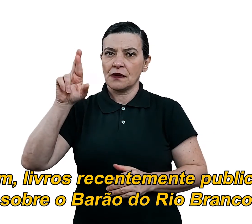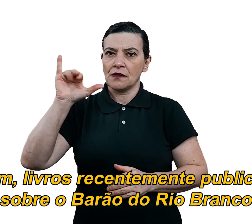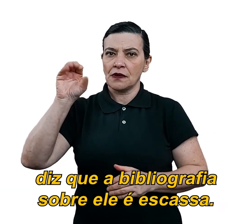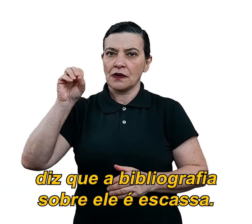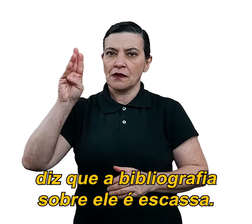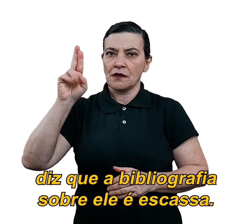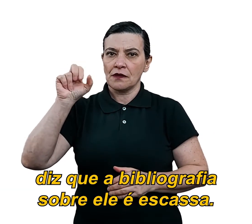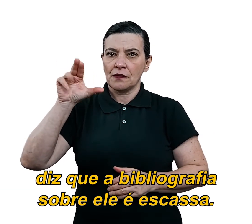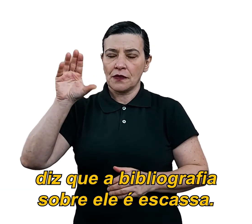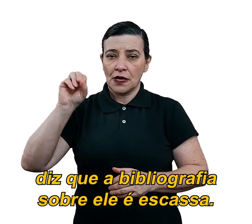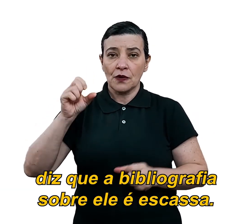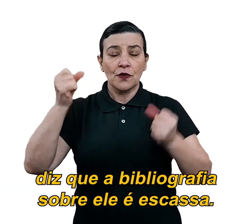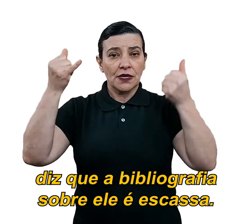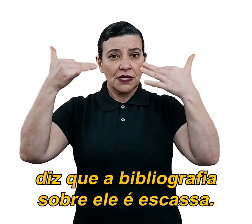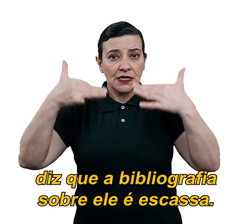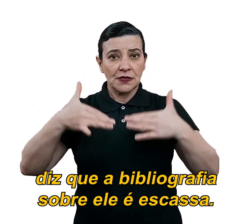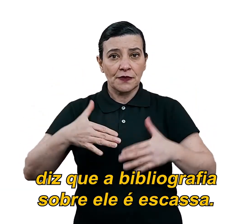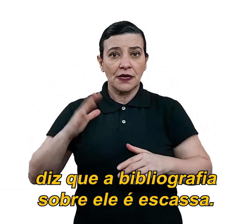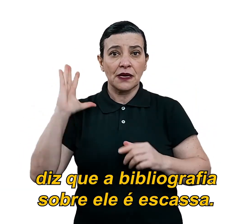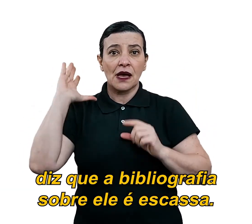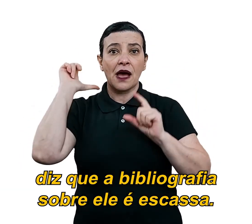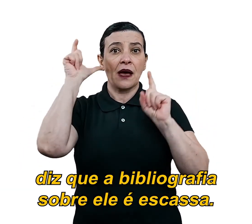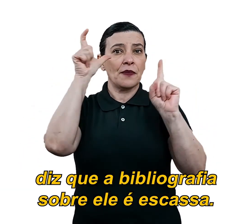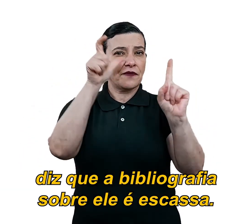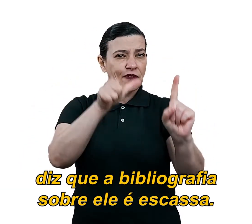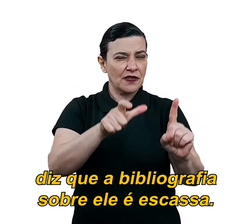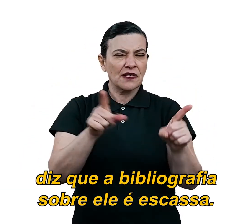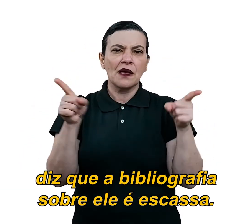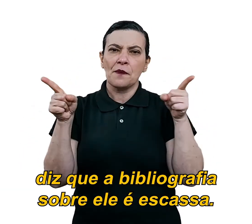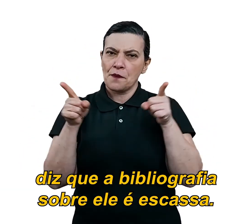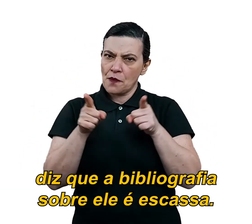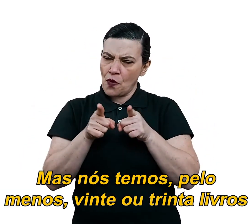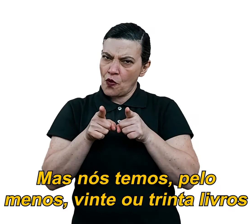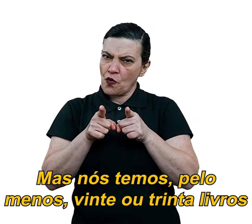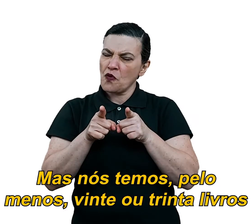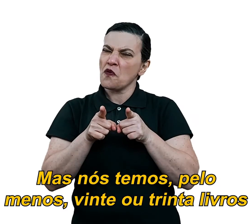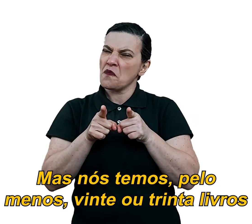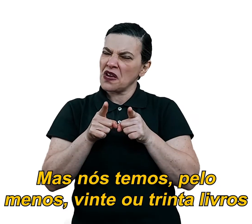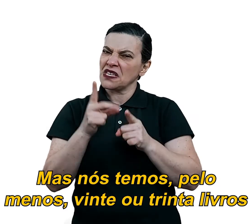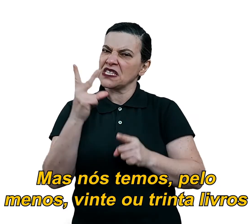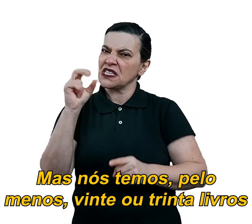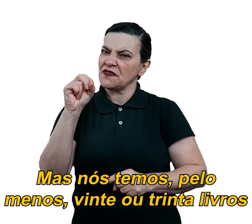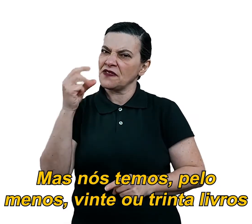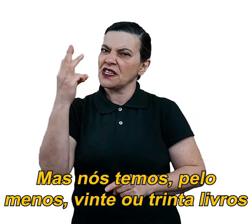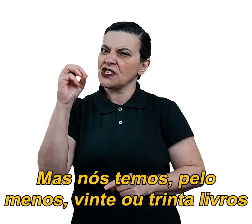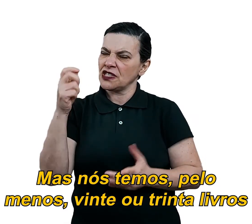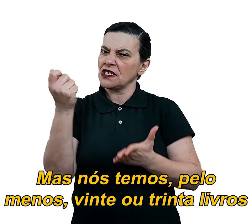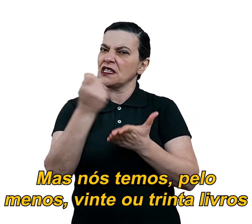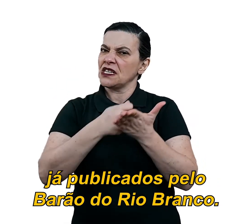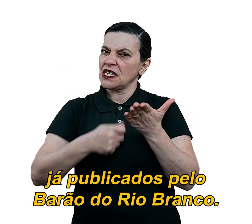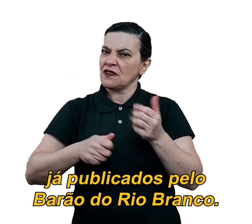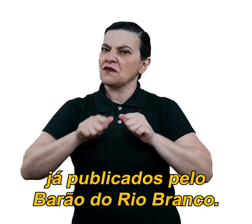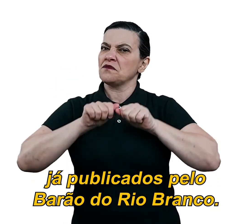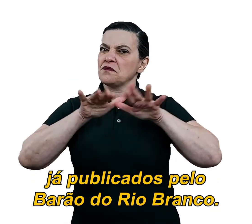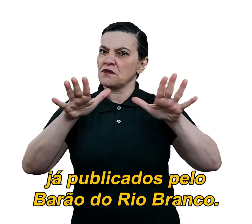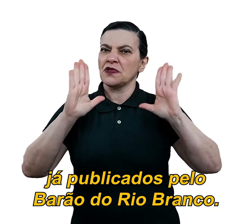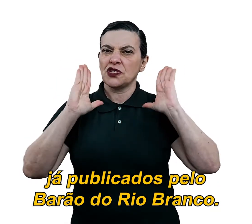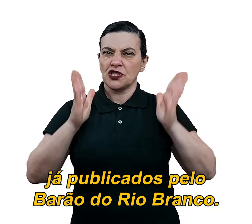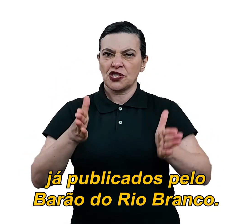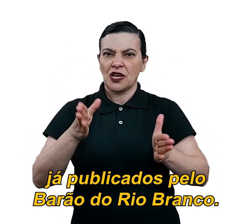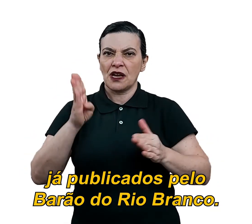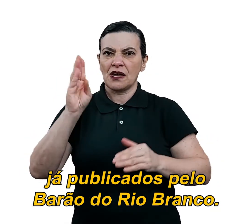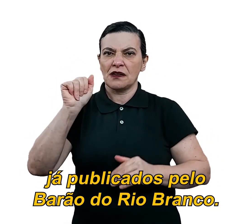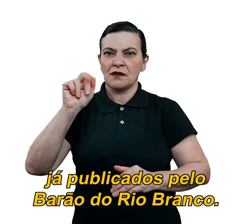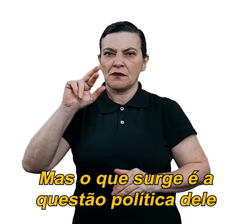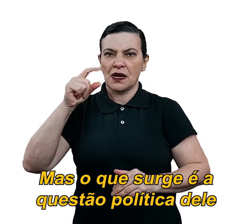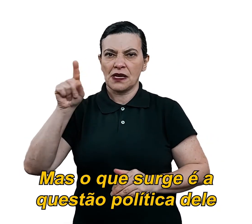Rio Branco diz que a bibliografia sobre ele é escassa, mas nós temos pelo menos 20 ou 30 livros já publicados pelo